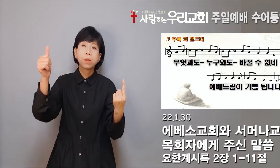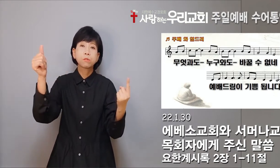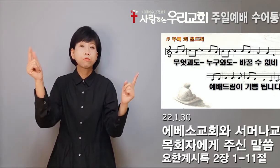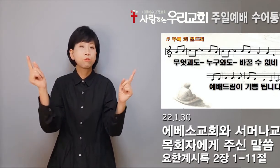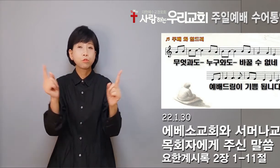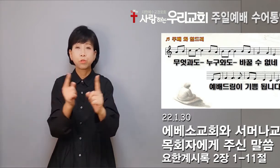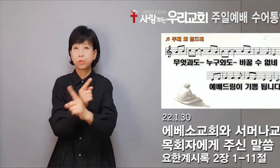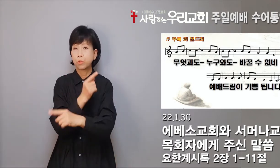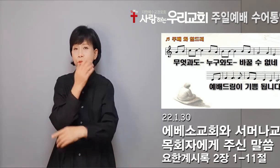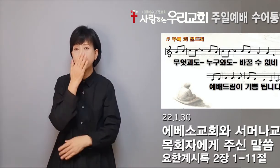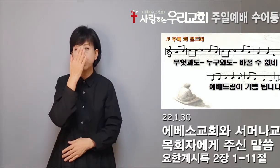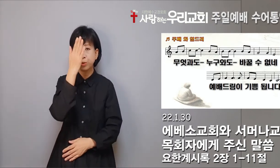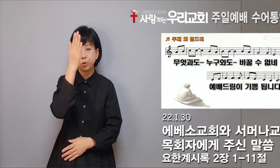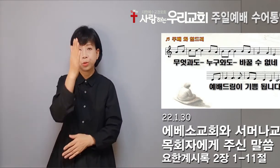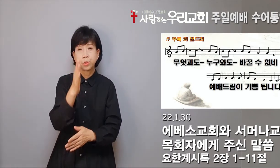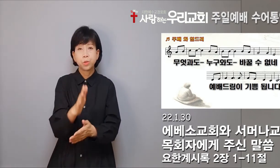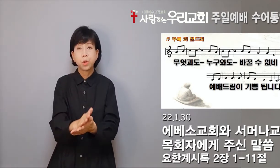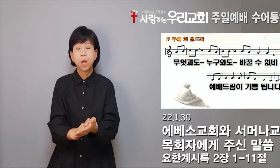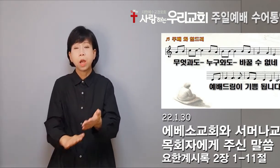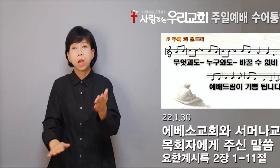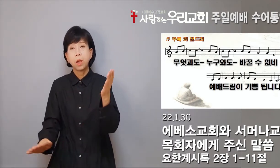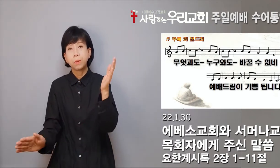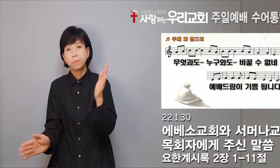누구와도 바꿀 수